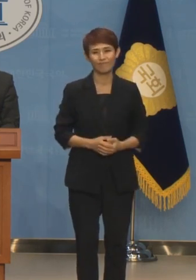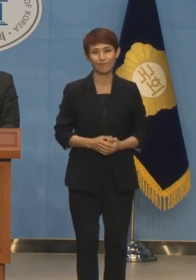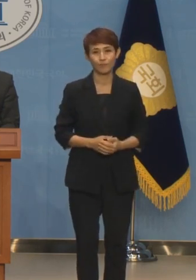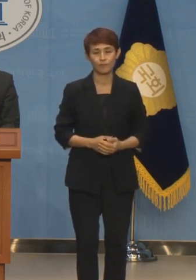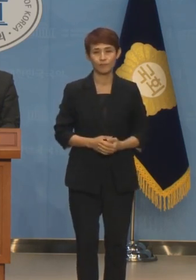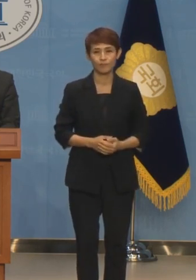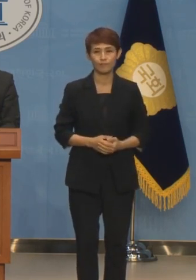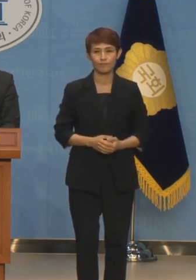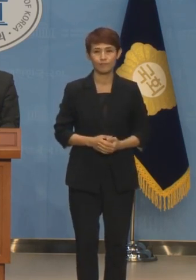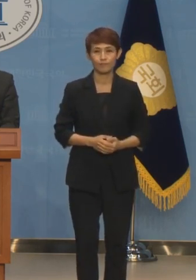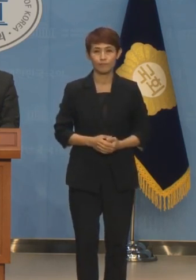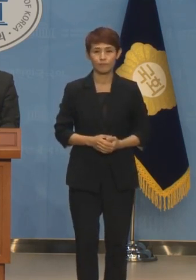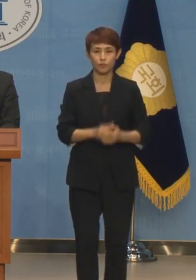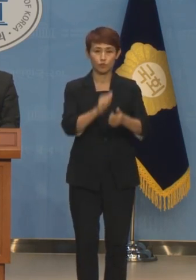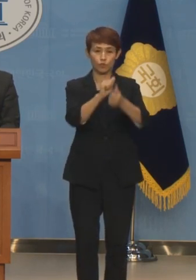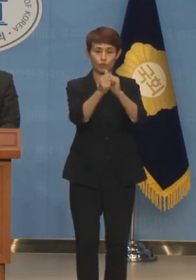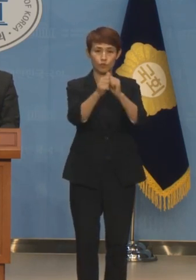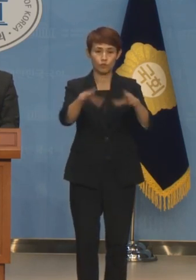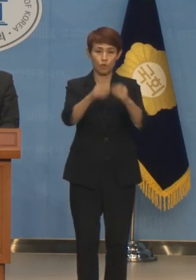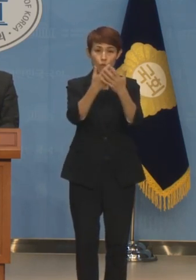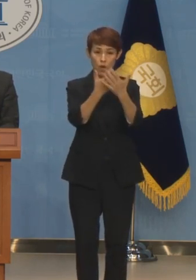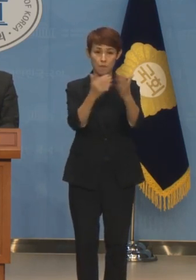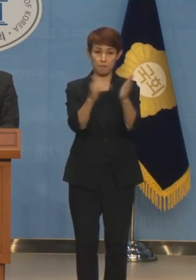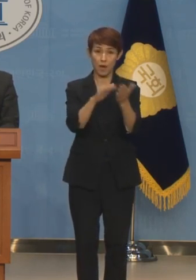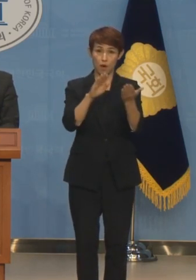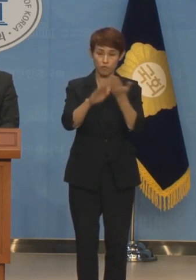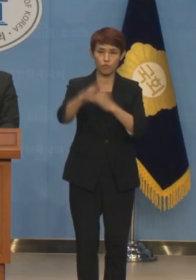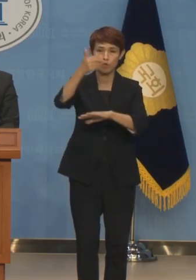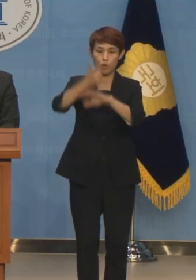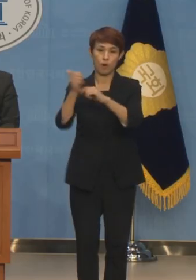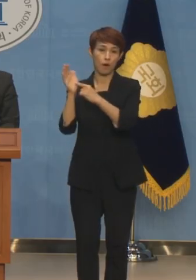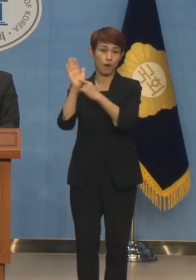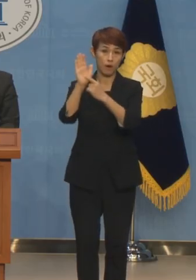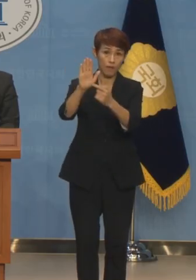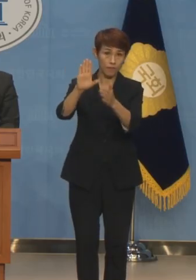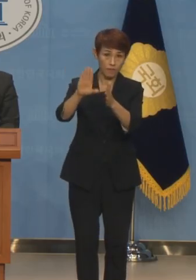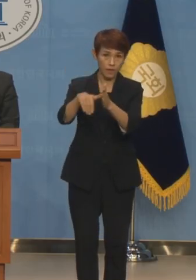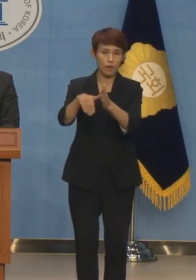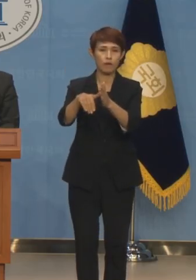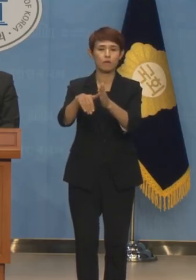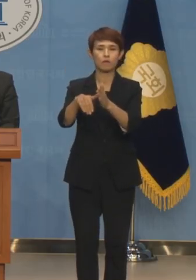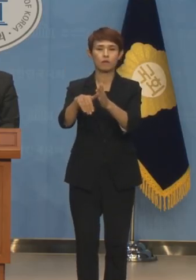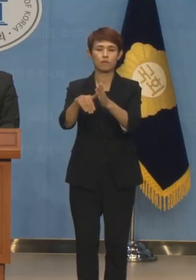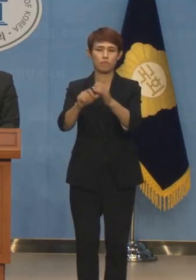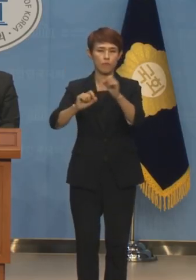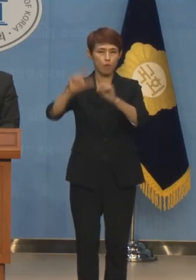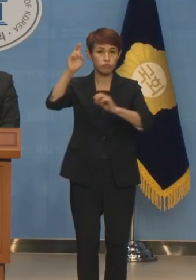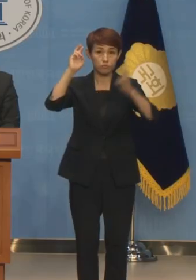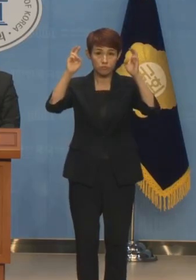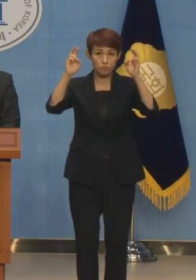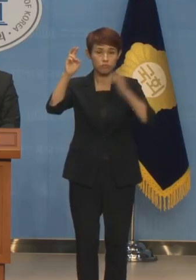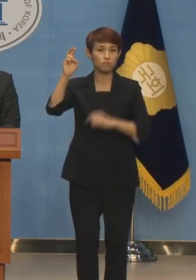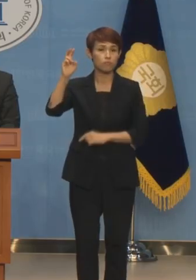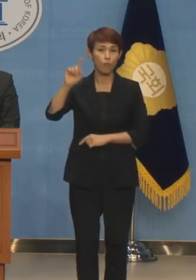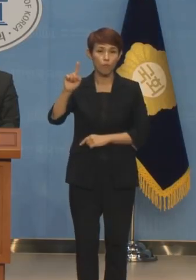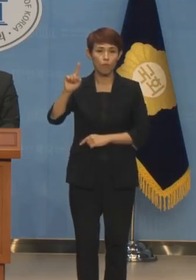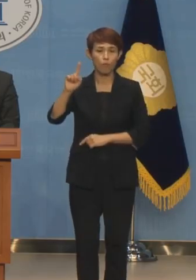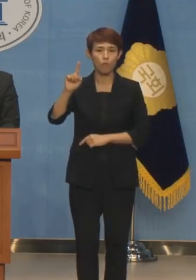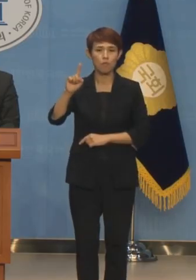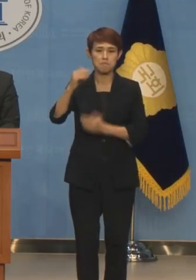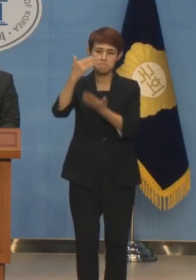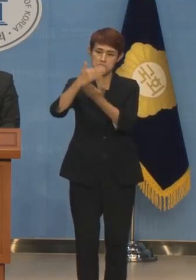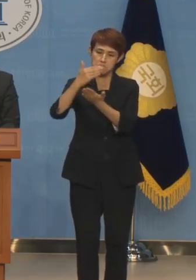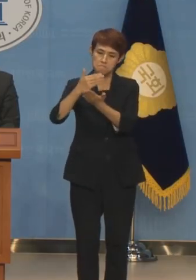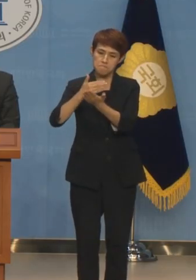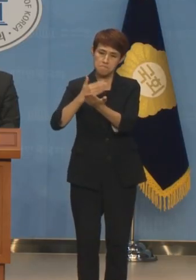또한 주주총회 이후 결과를 공시할 때 상장기업 대다수는 여전히